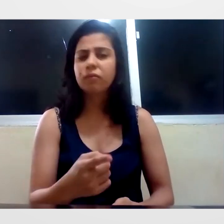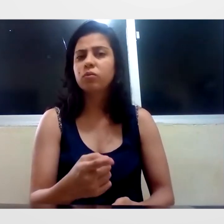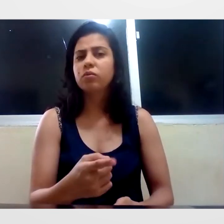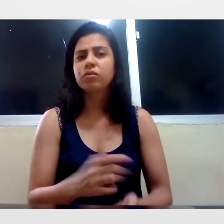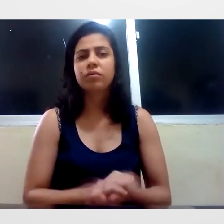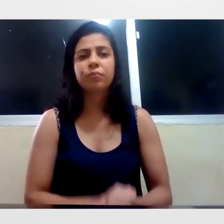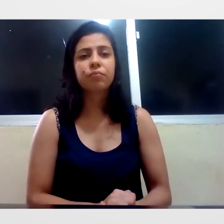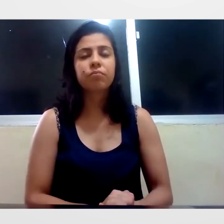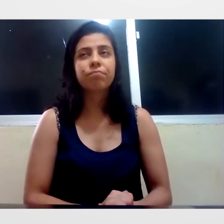que eu não estava avançando.